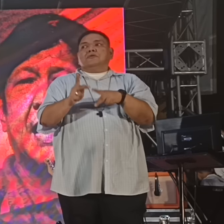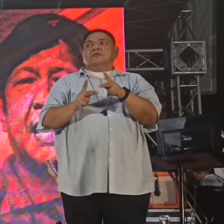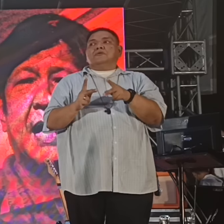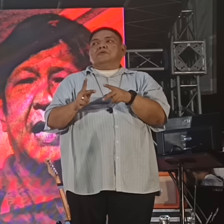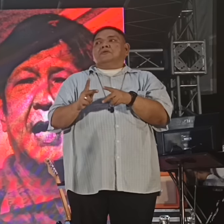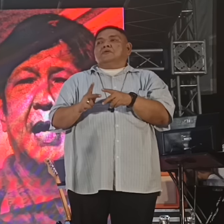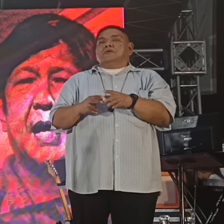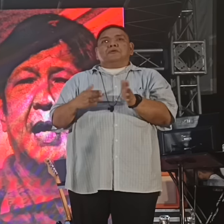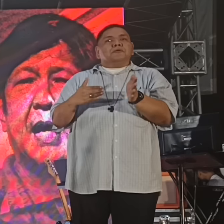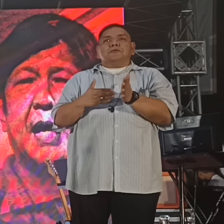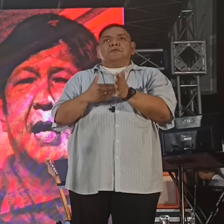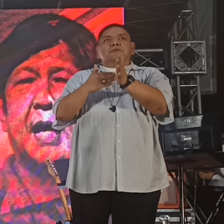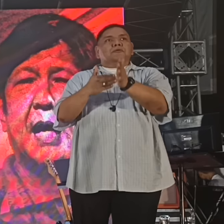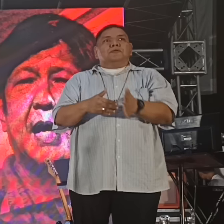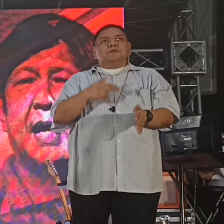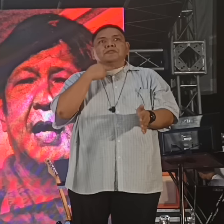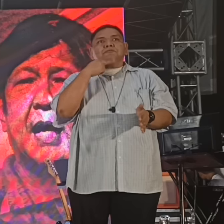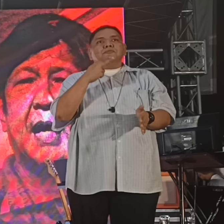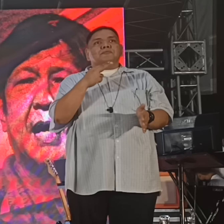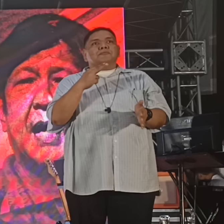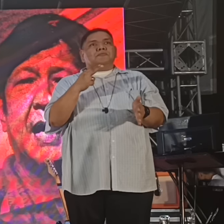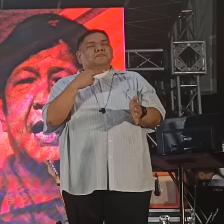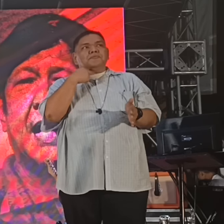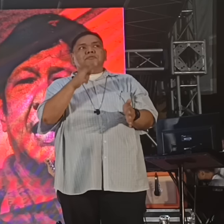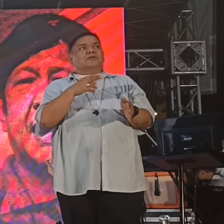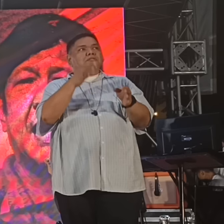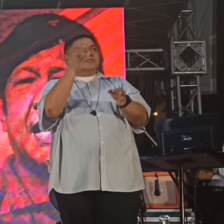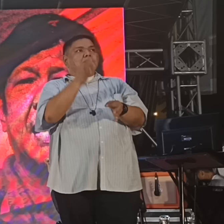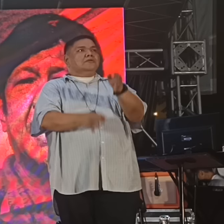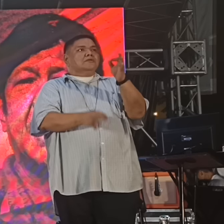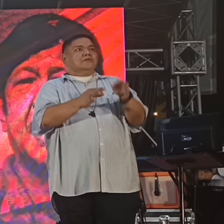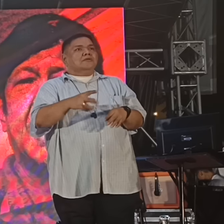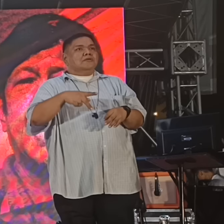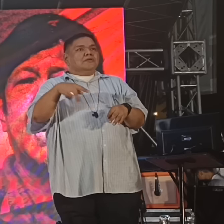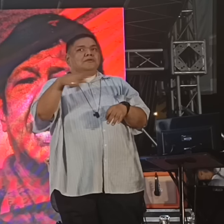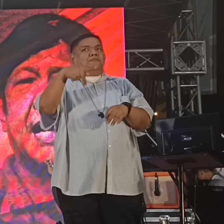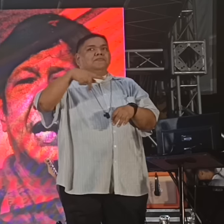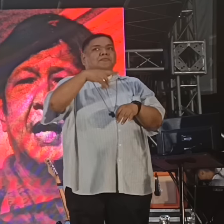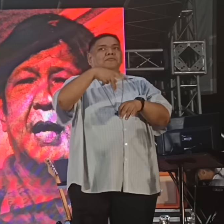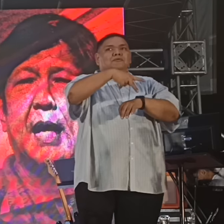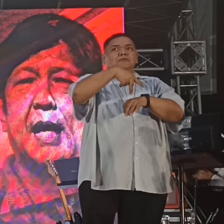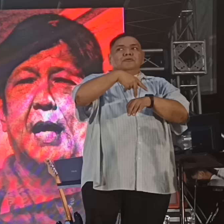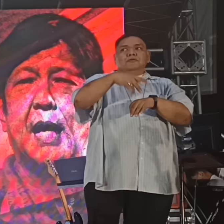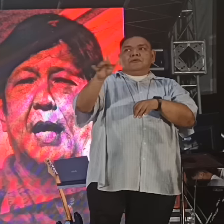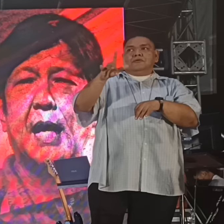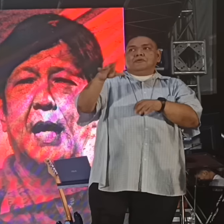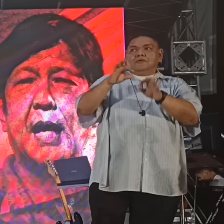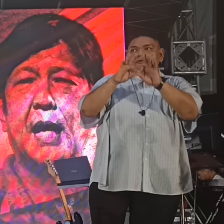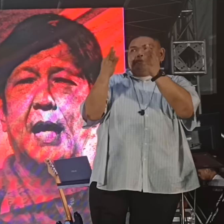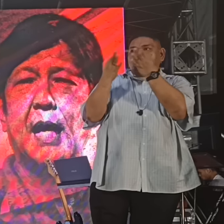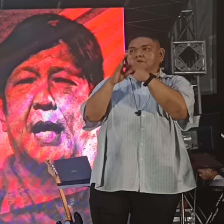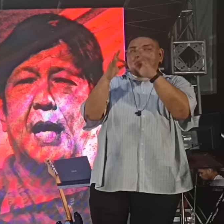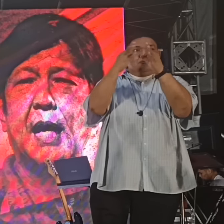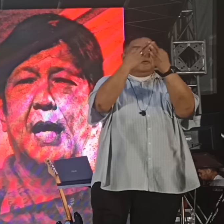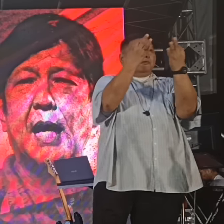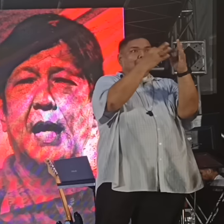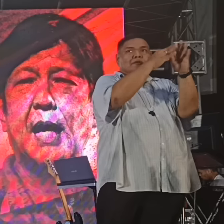ito. Hindi ito makatarungan. Pilipino tayo, Pilipino ako, may pamilya ako, may pamilya. pamilya kayo?